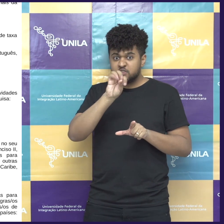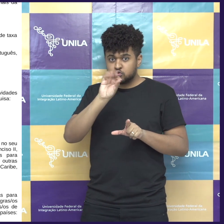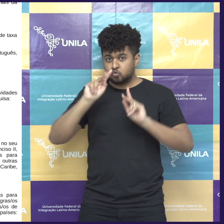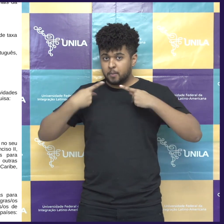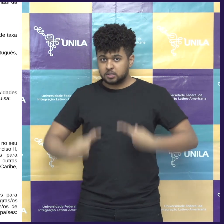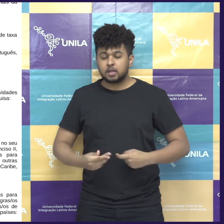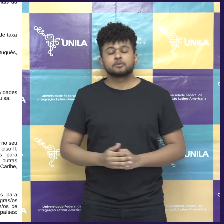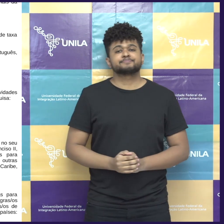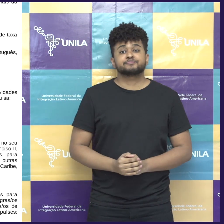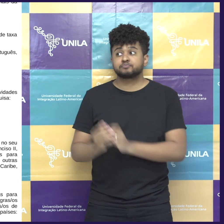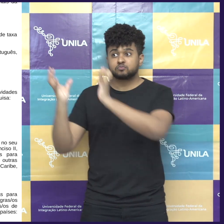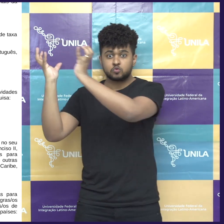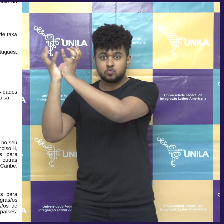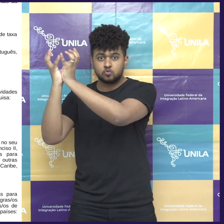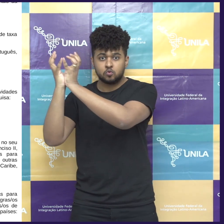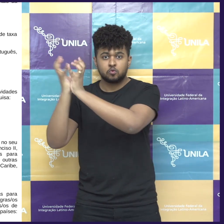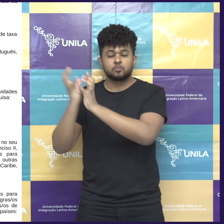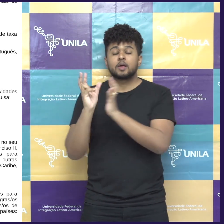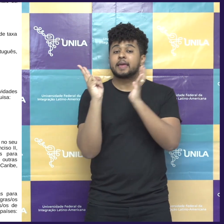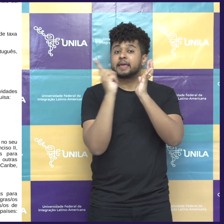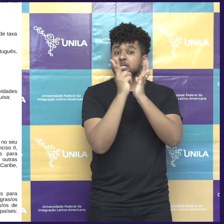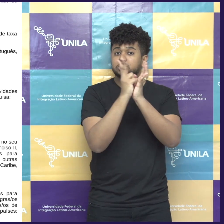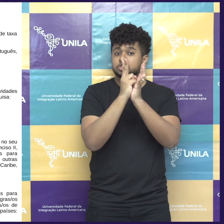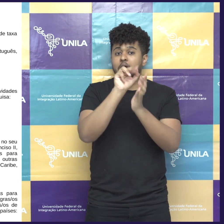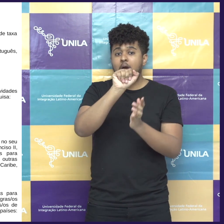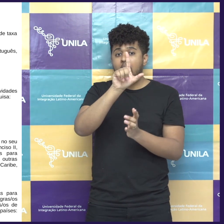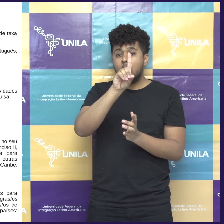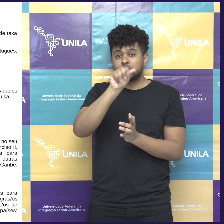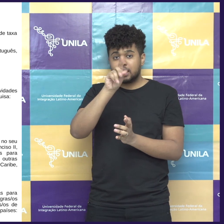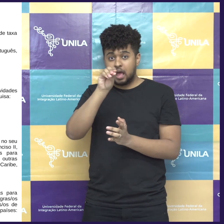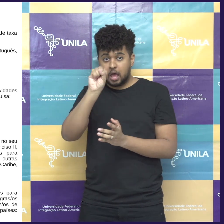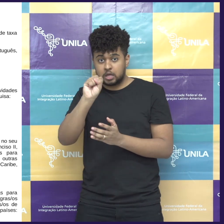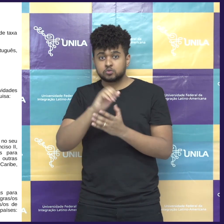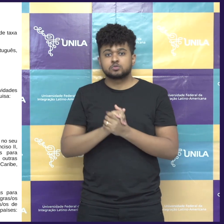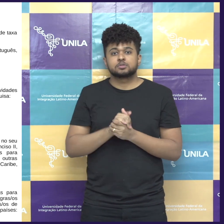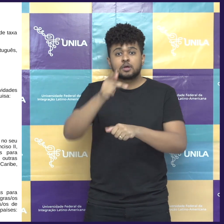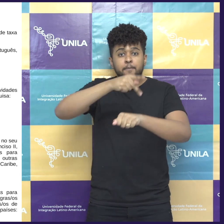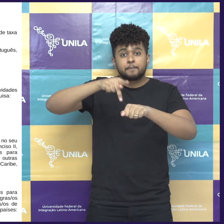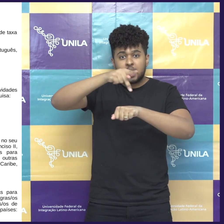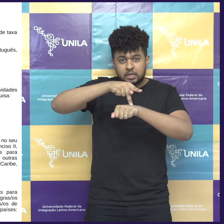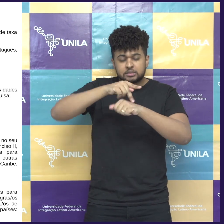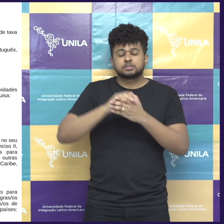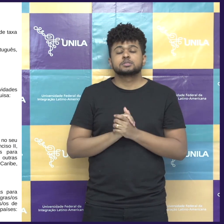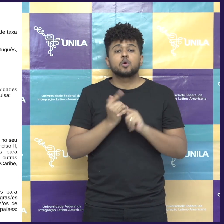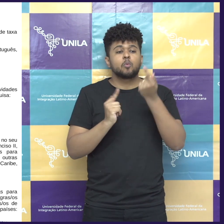humanitário, reserva de vagas para indígenas aldeadas, aldeados nos países